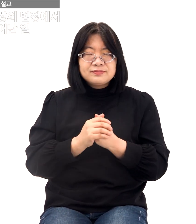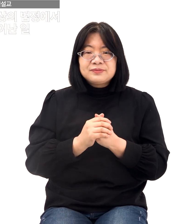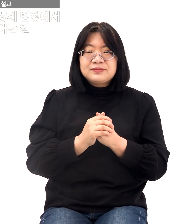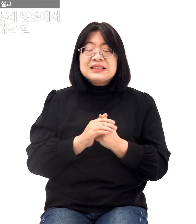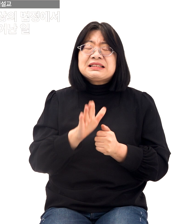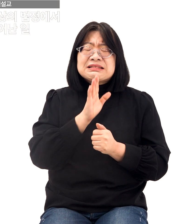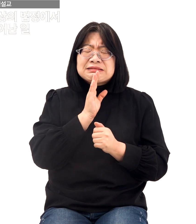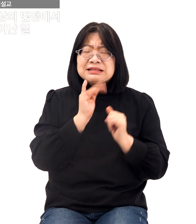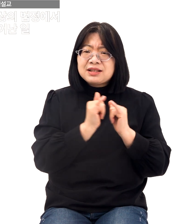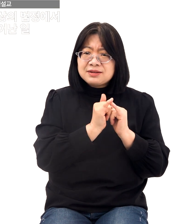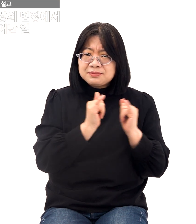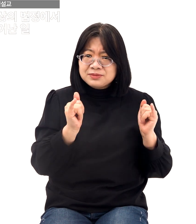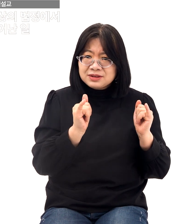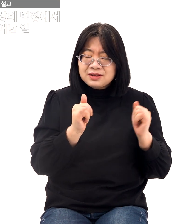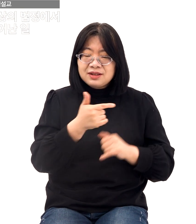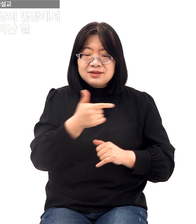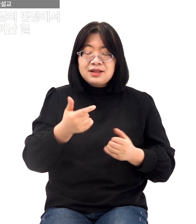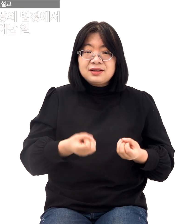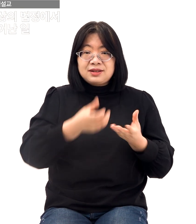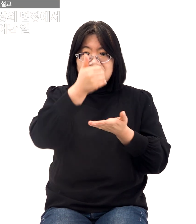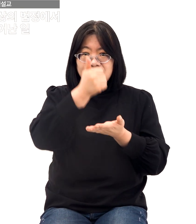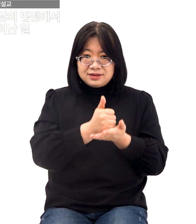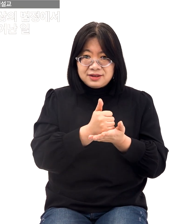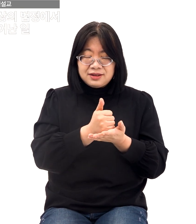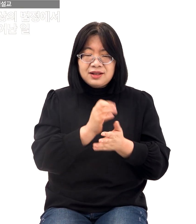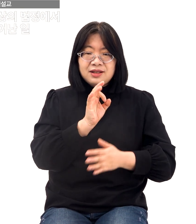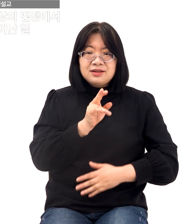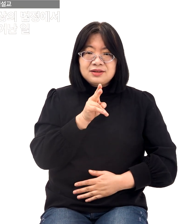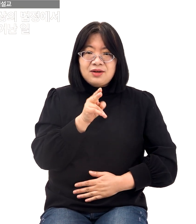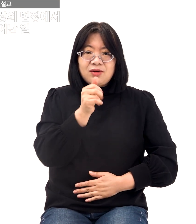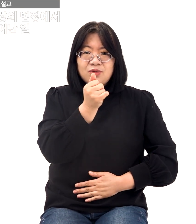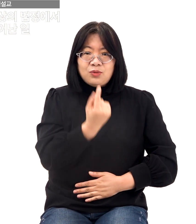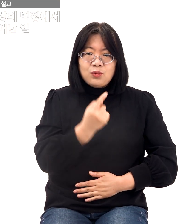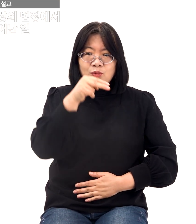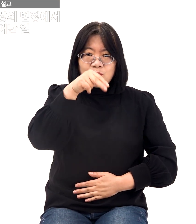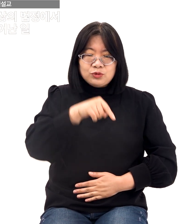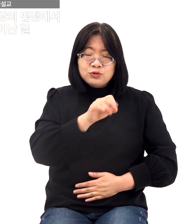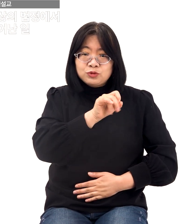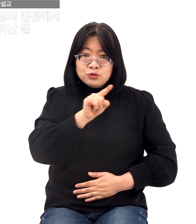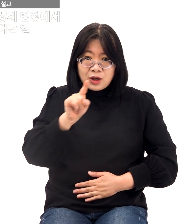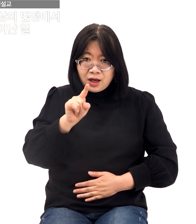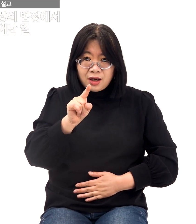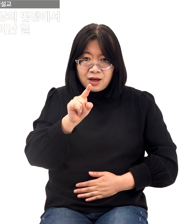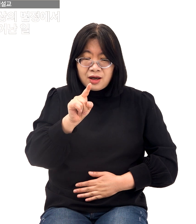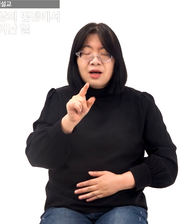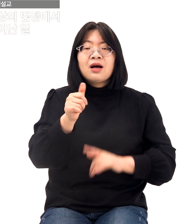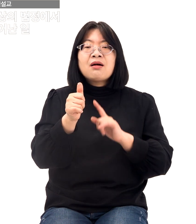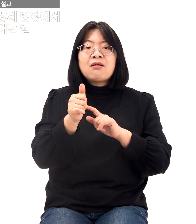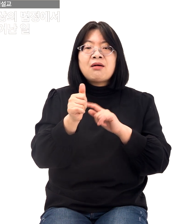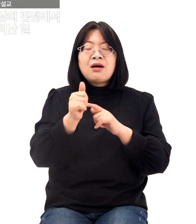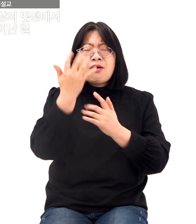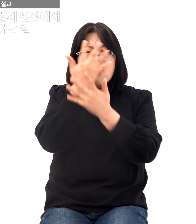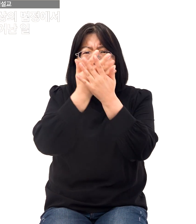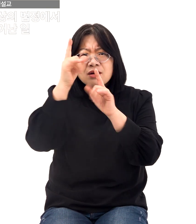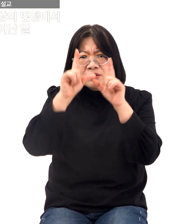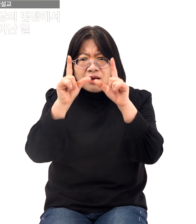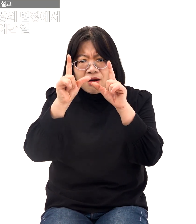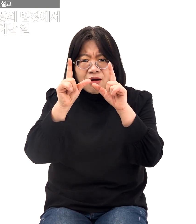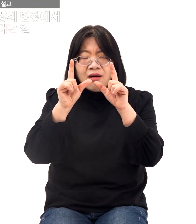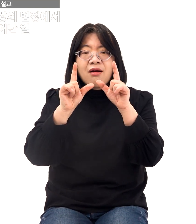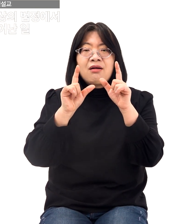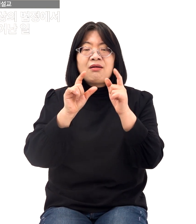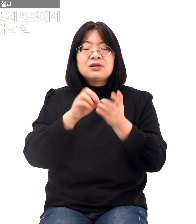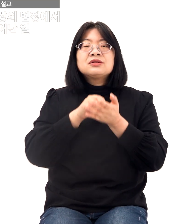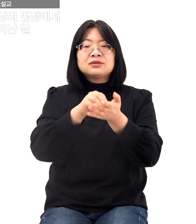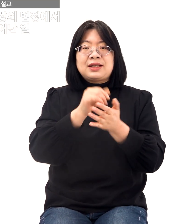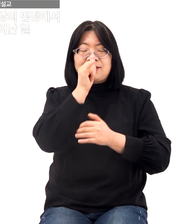실제 인물이었던 대제사장 여호수아가 환상 속에 등장합니다. 그러니까